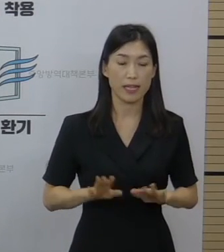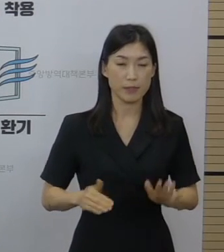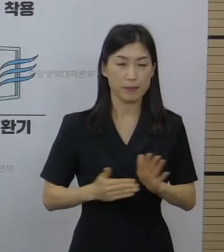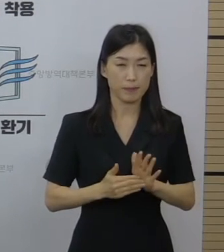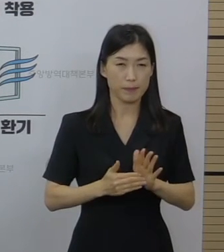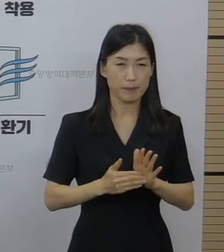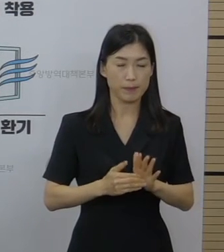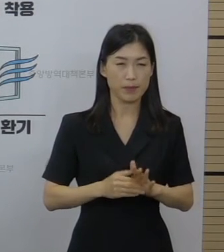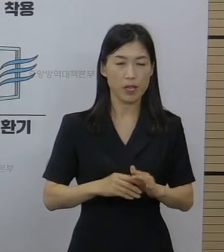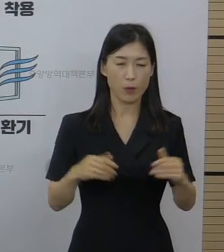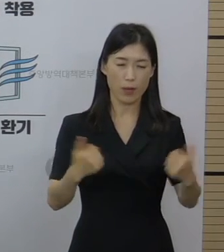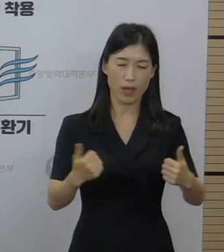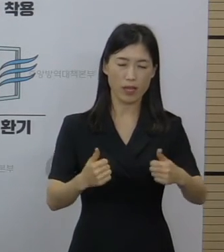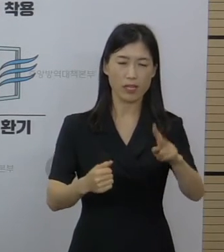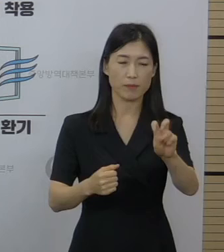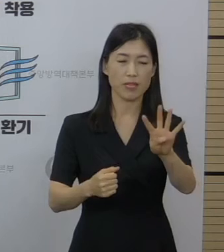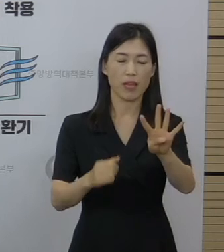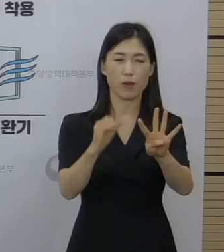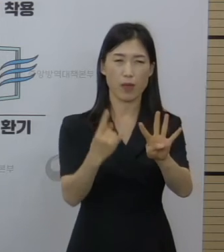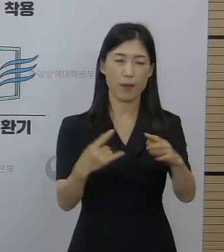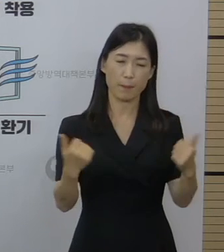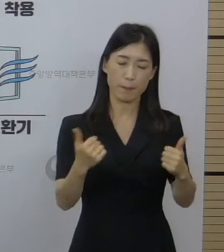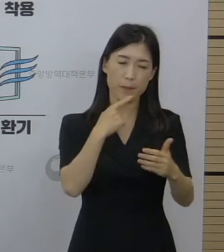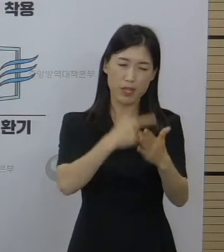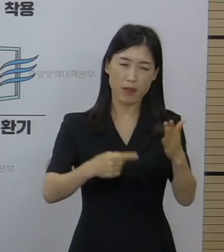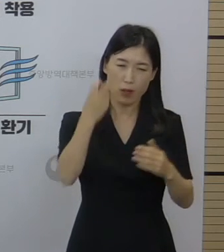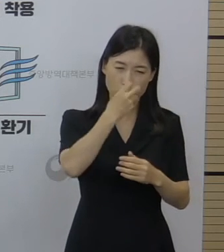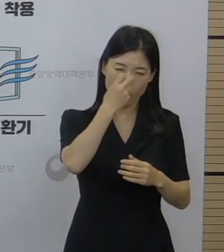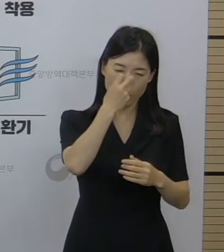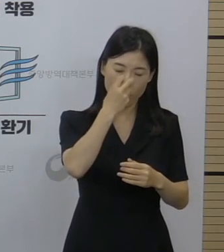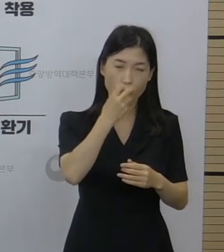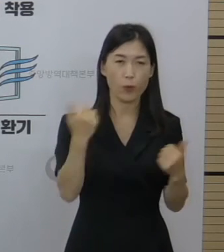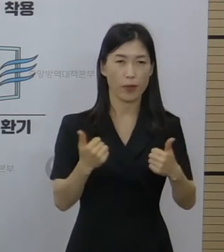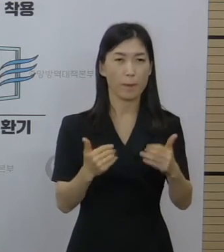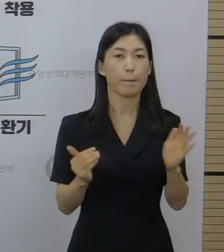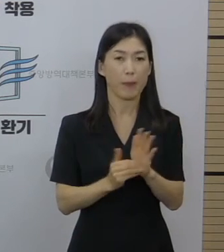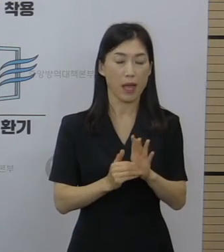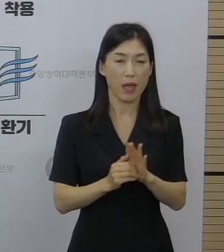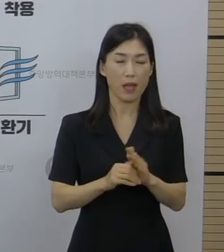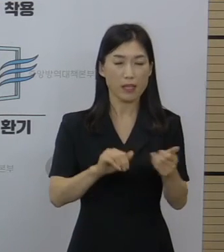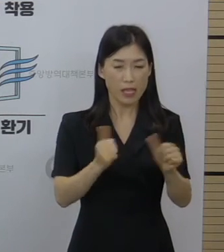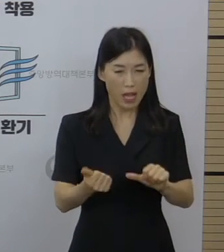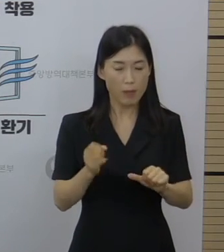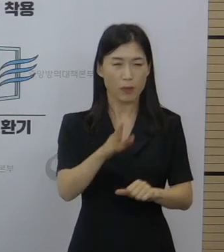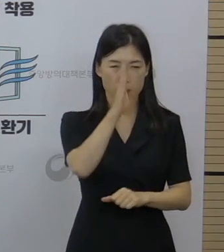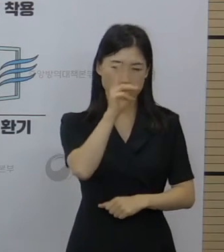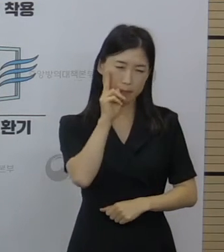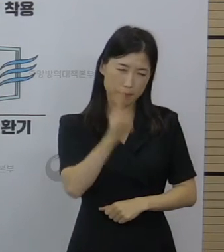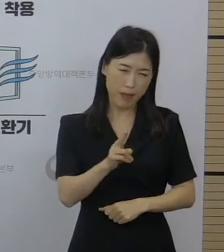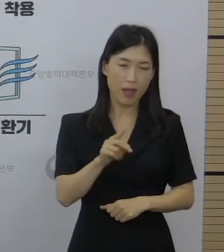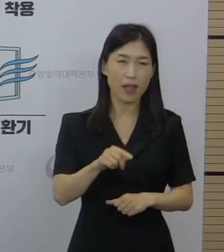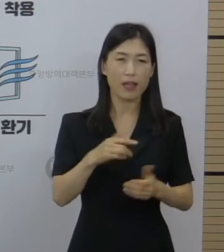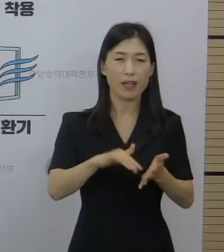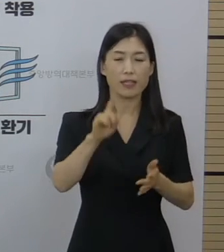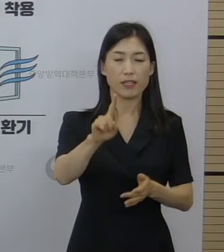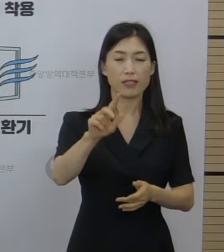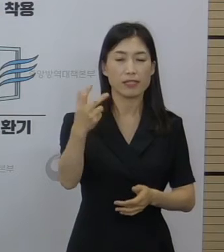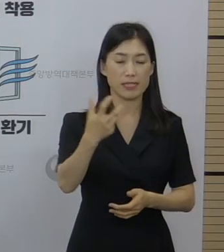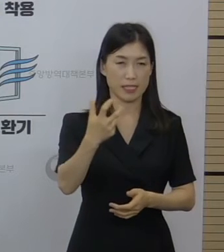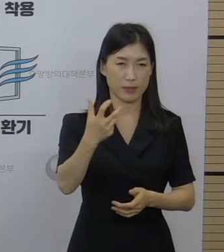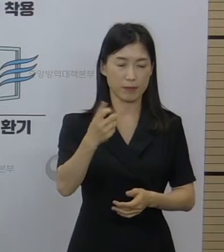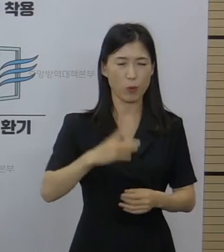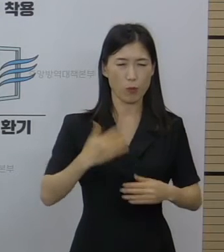현재까지 총 24회의 예방접종 피해조사반 회의가 개최가 되어 사망 및 중증 사례 1,070건